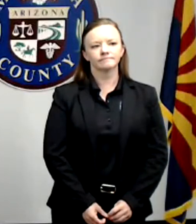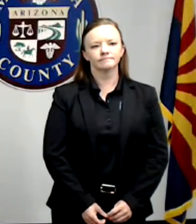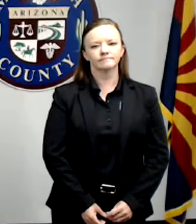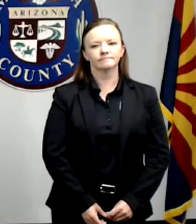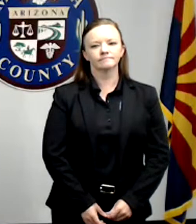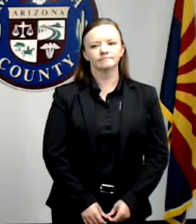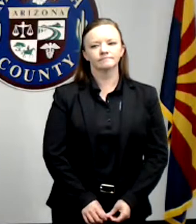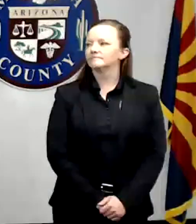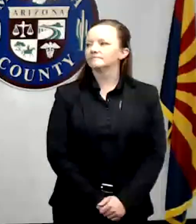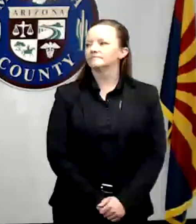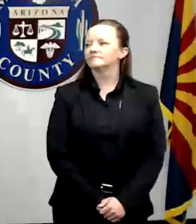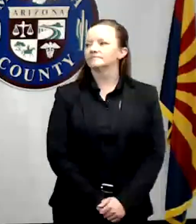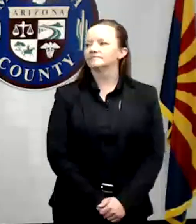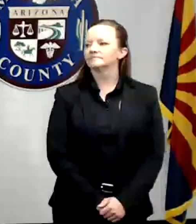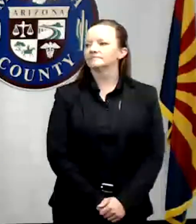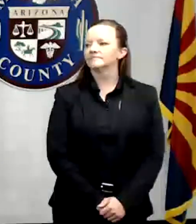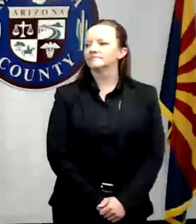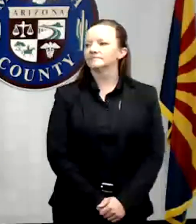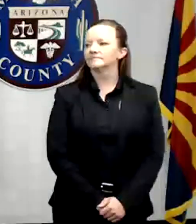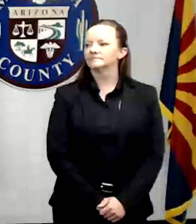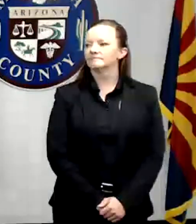entre 100 a 150.